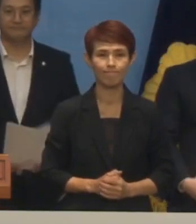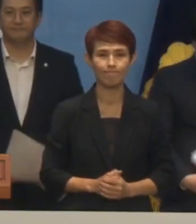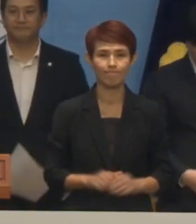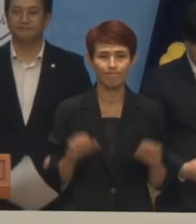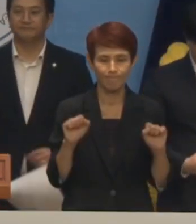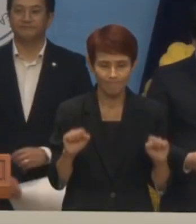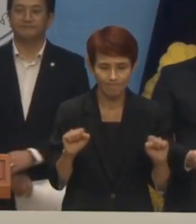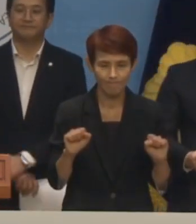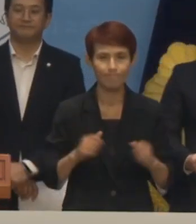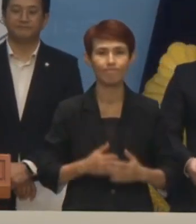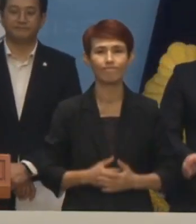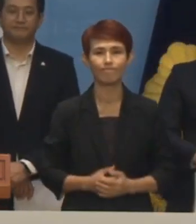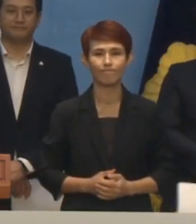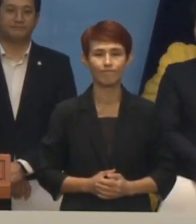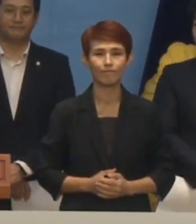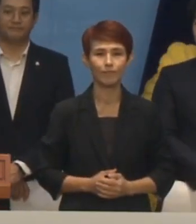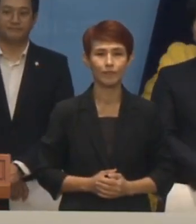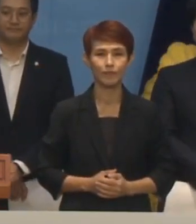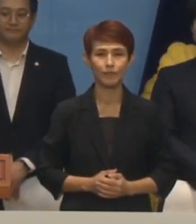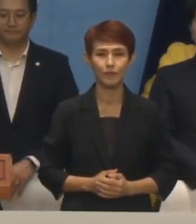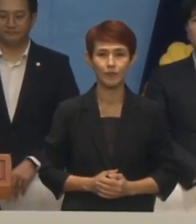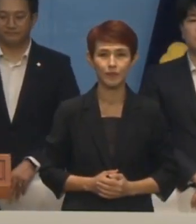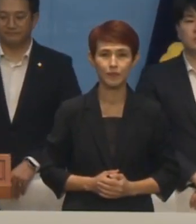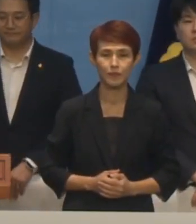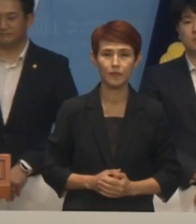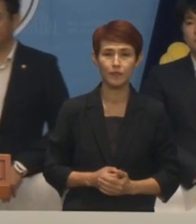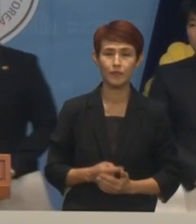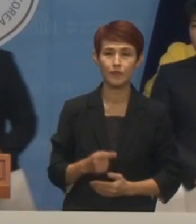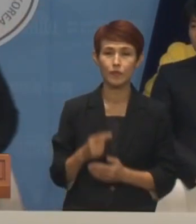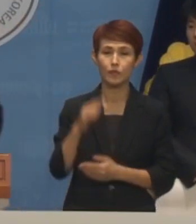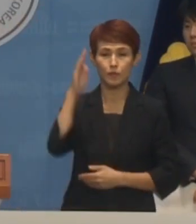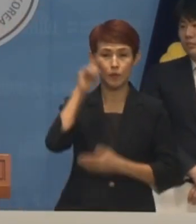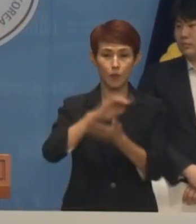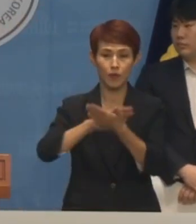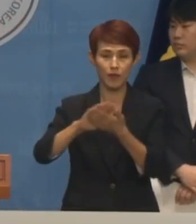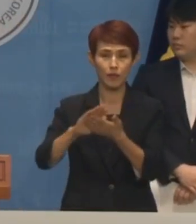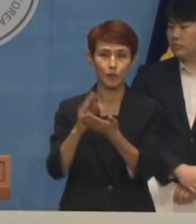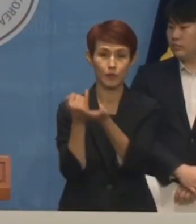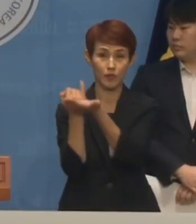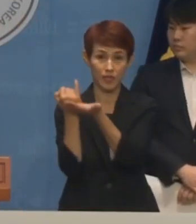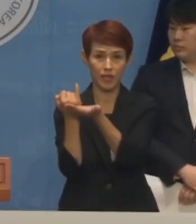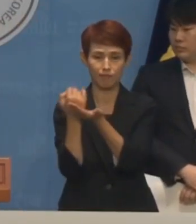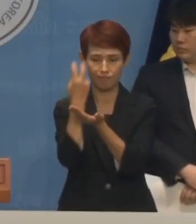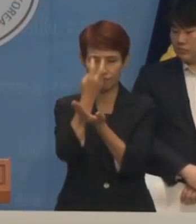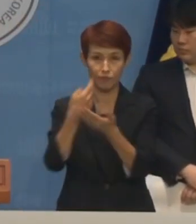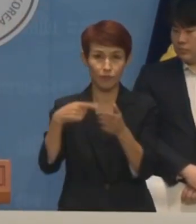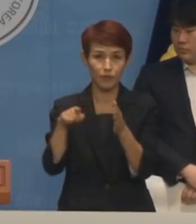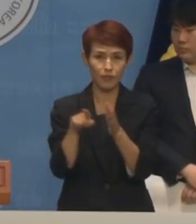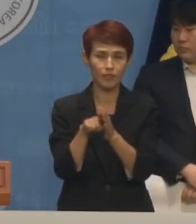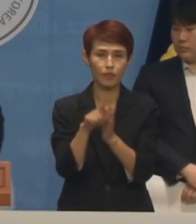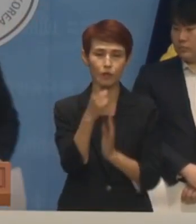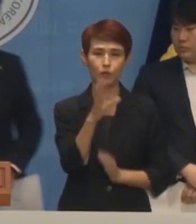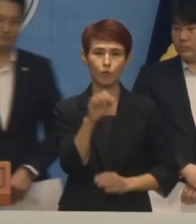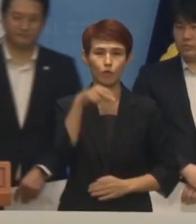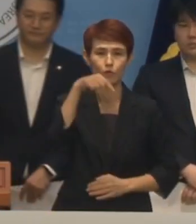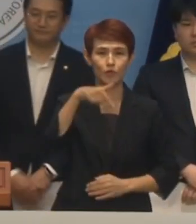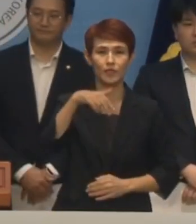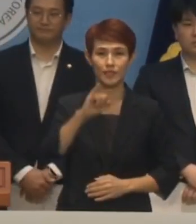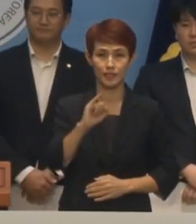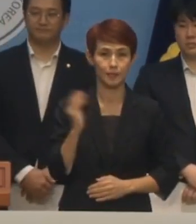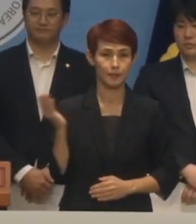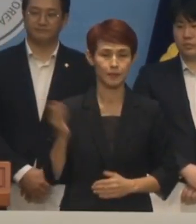네, 안녕하십니까. 더불어민주당 베를린 소녀상을 지키기 위한 TF팀에 있는 홍수지라고